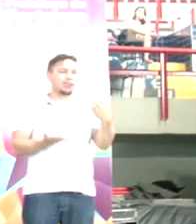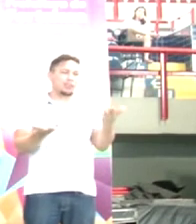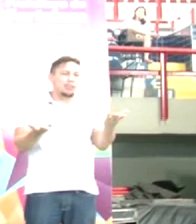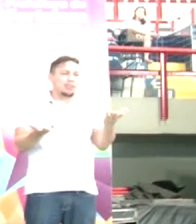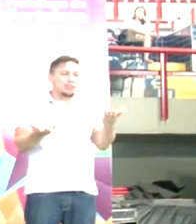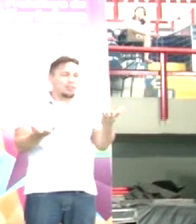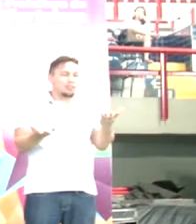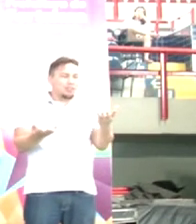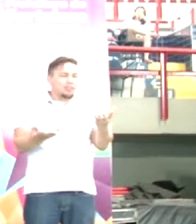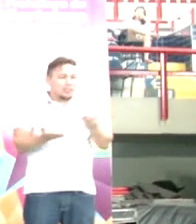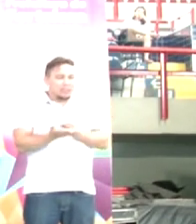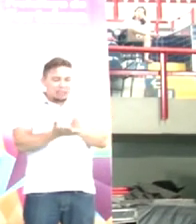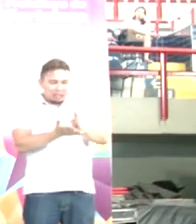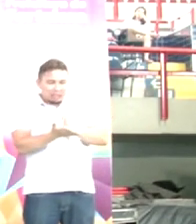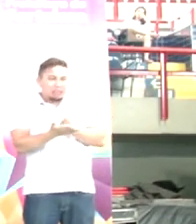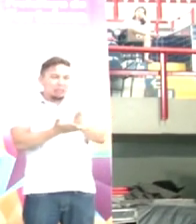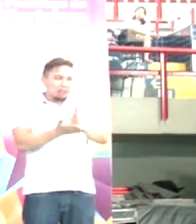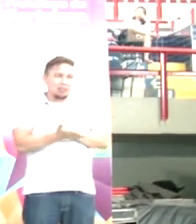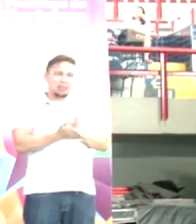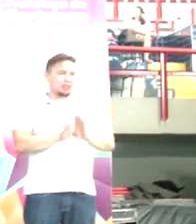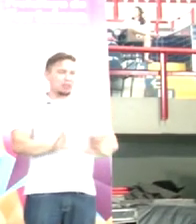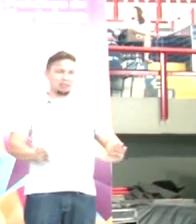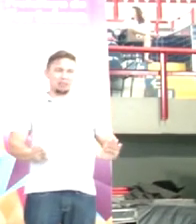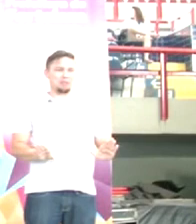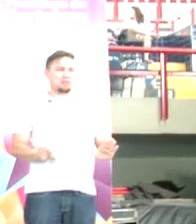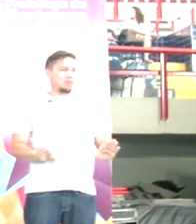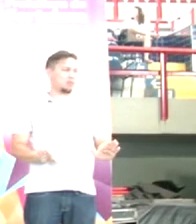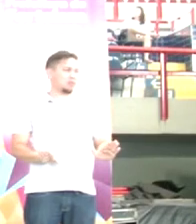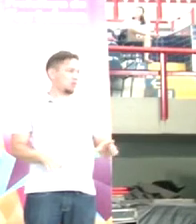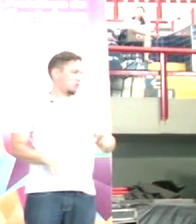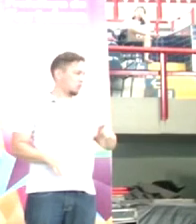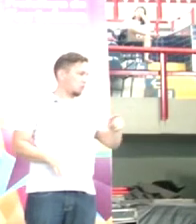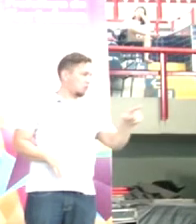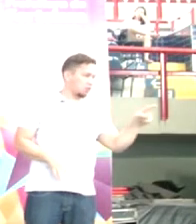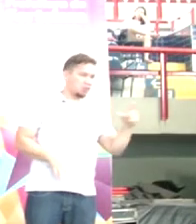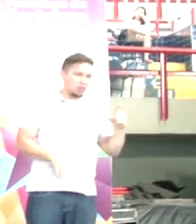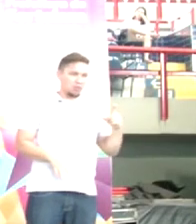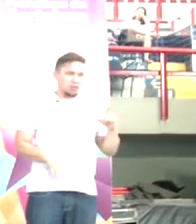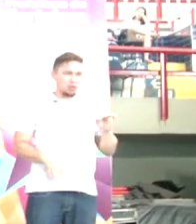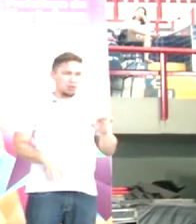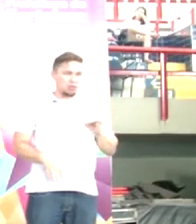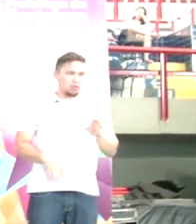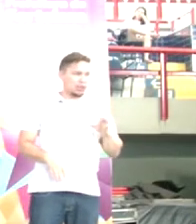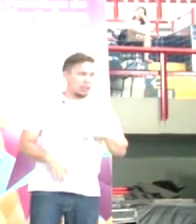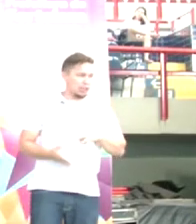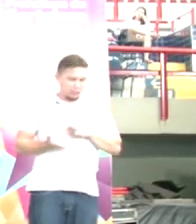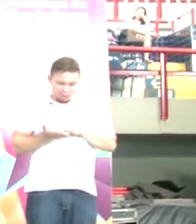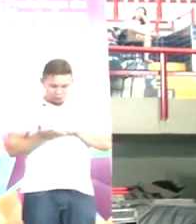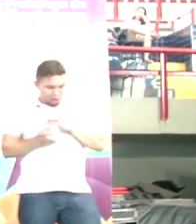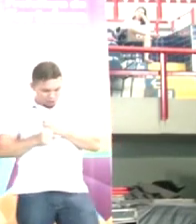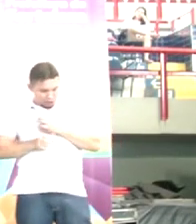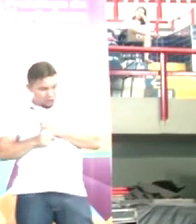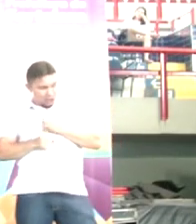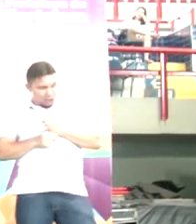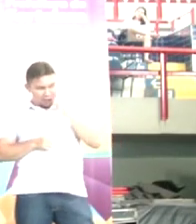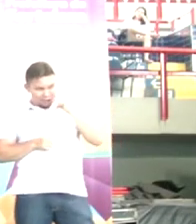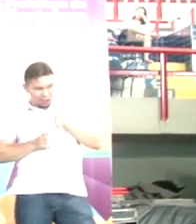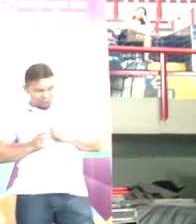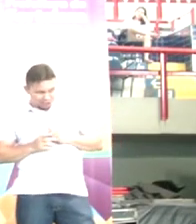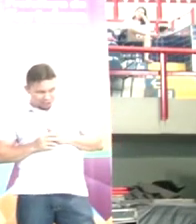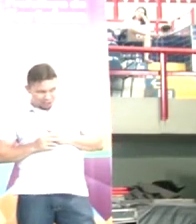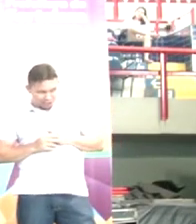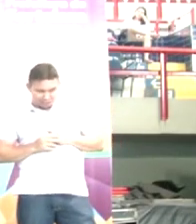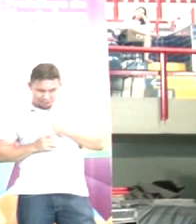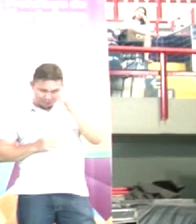chata. Por isso, eu sempre digo para vocês: não fiquem escravos do teu celular para fazer